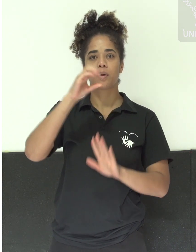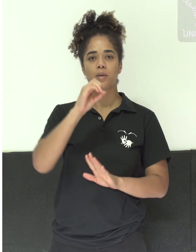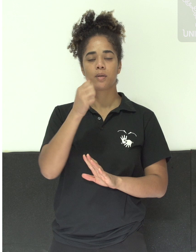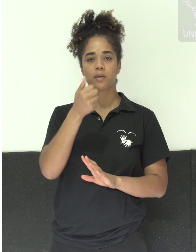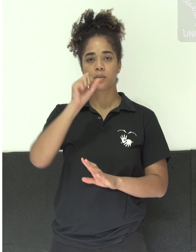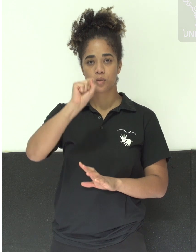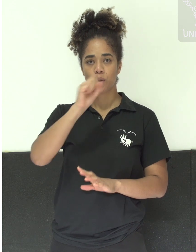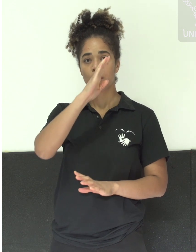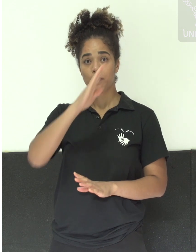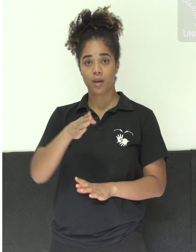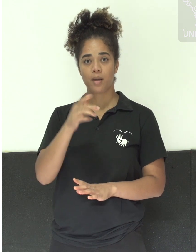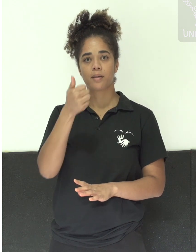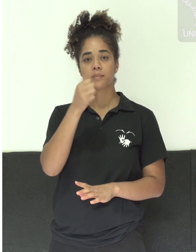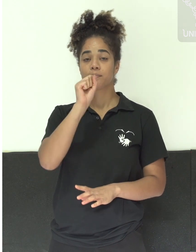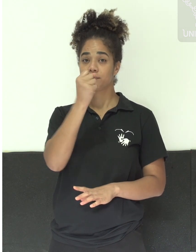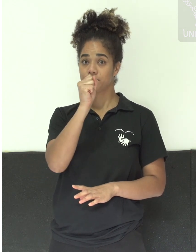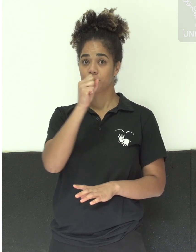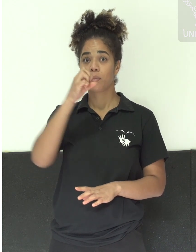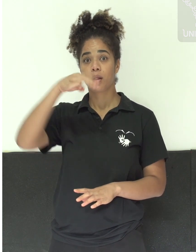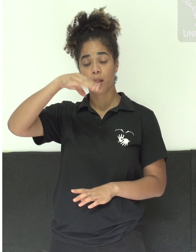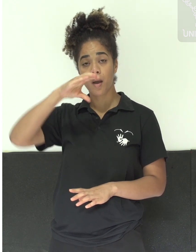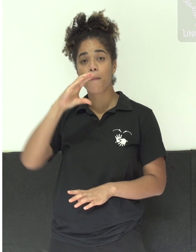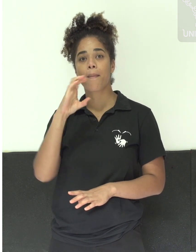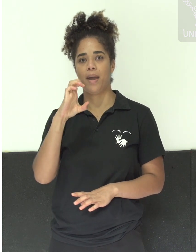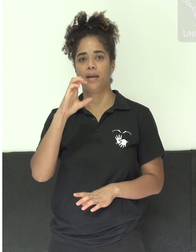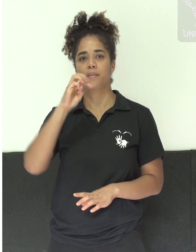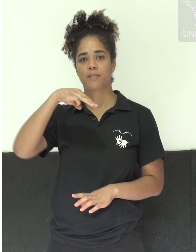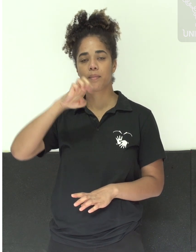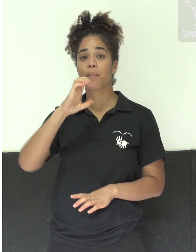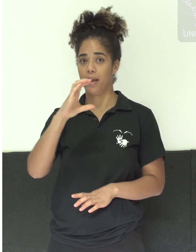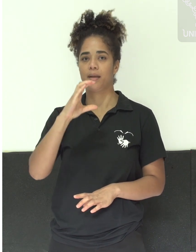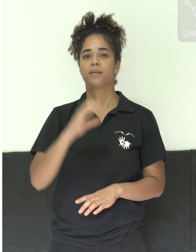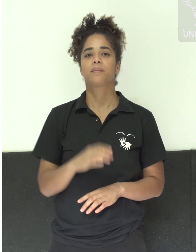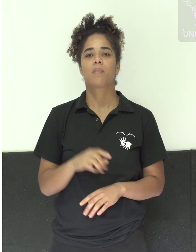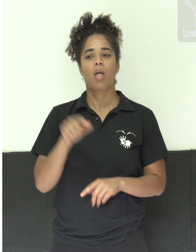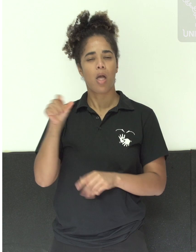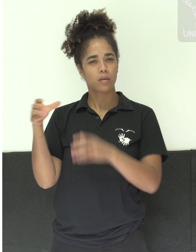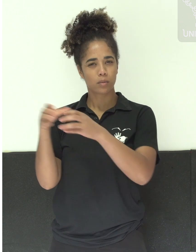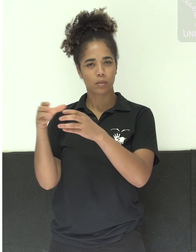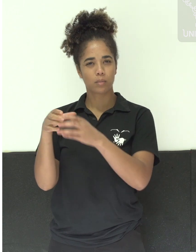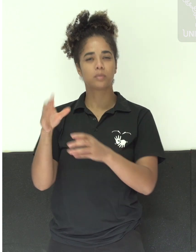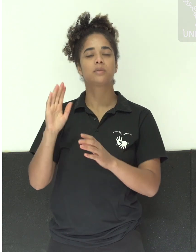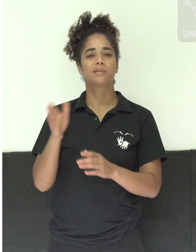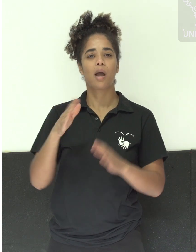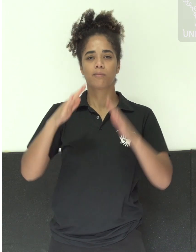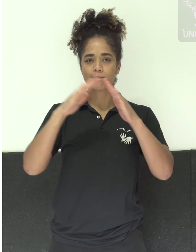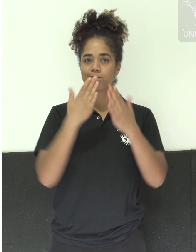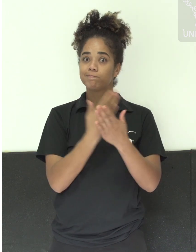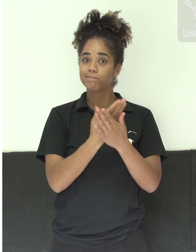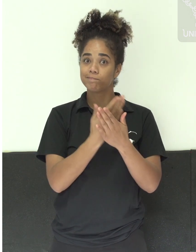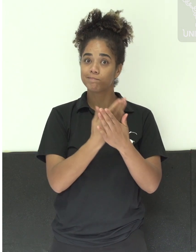018/2012, MEC, tenham cursado integralmente o ensino médio em escolas públicas.